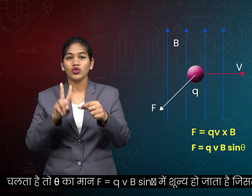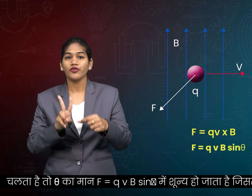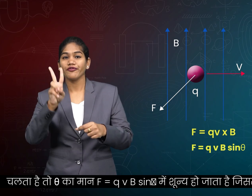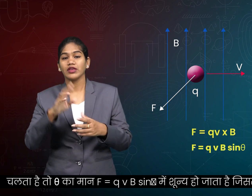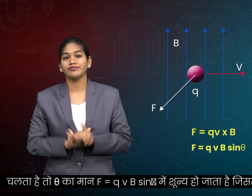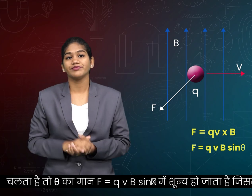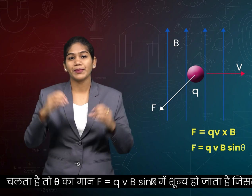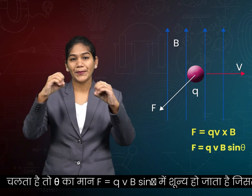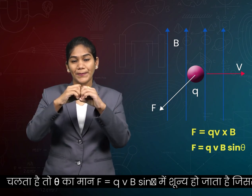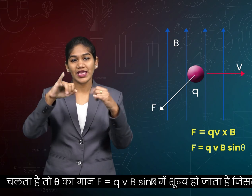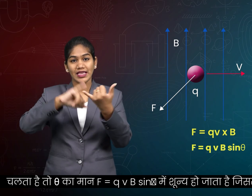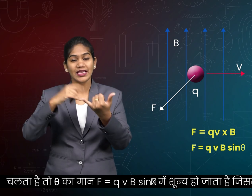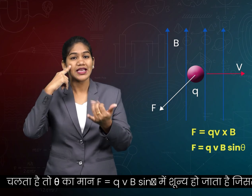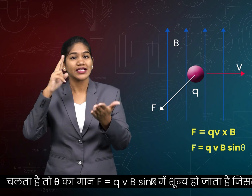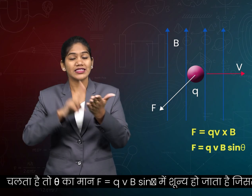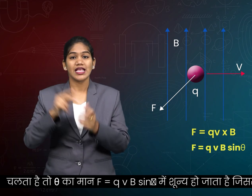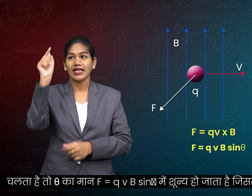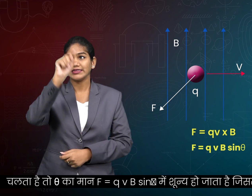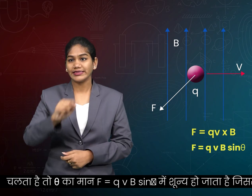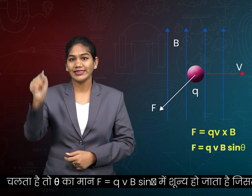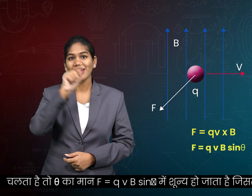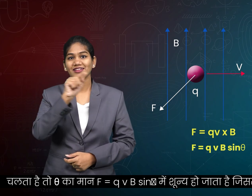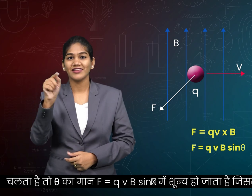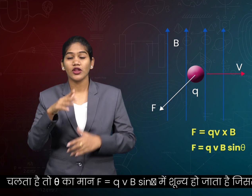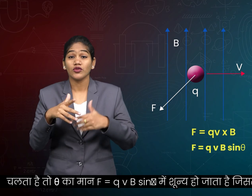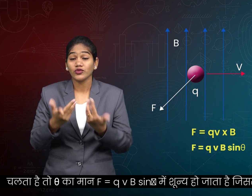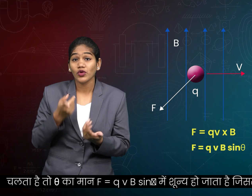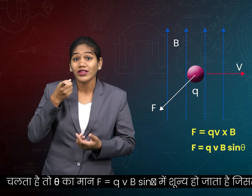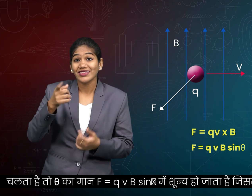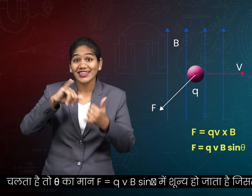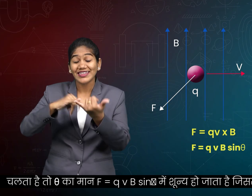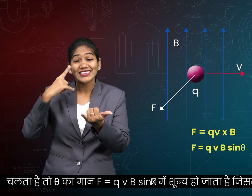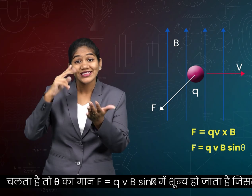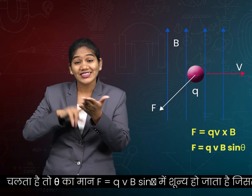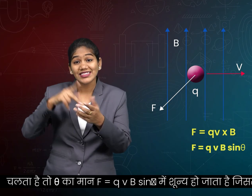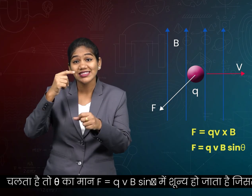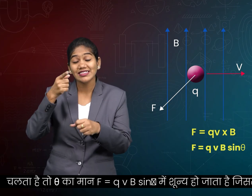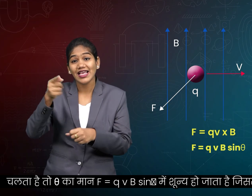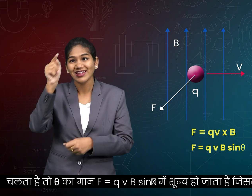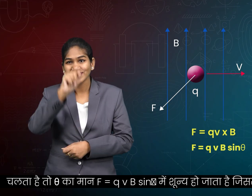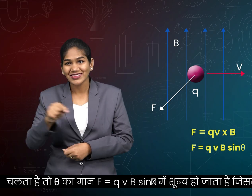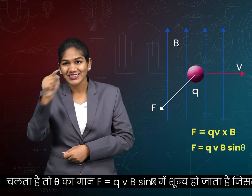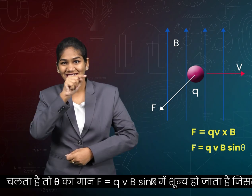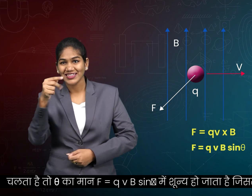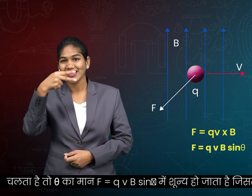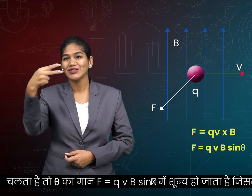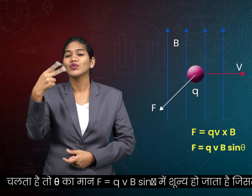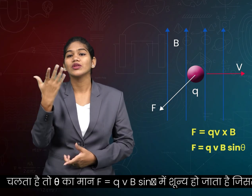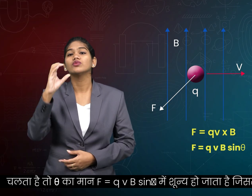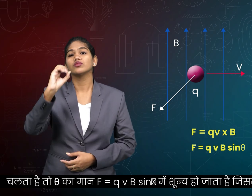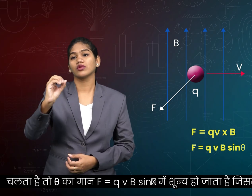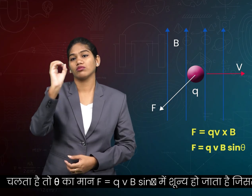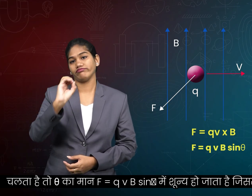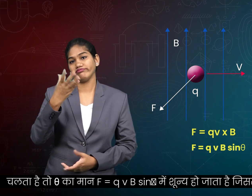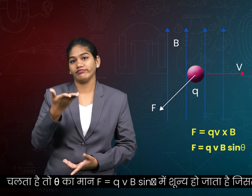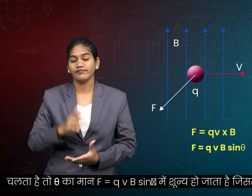थीटा से शून्य हो जाता है, जिससे सिन थीटा इज इक्वल टू 0 हो जाता